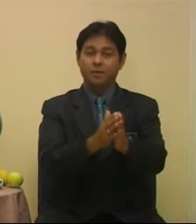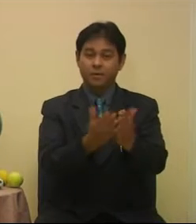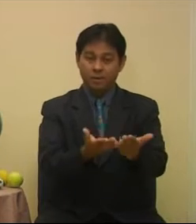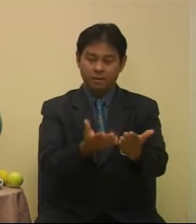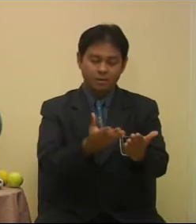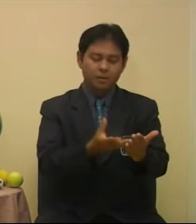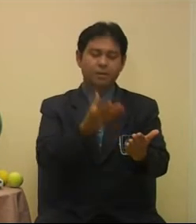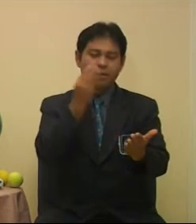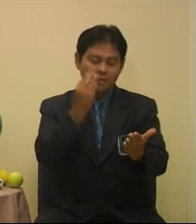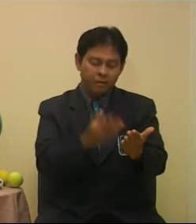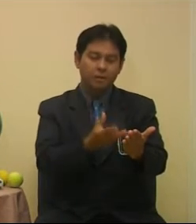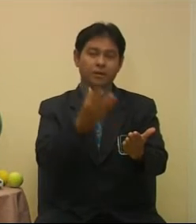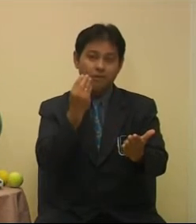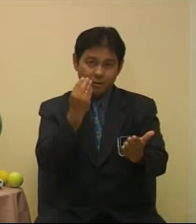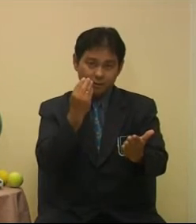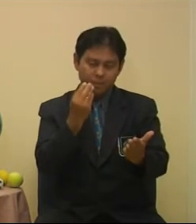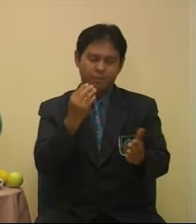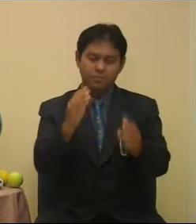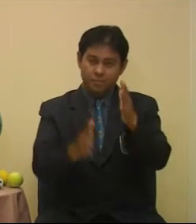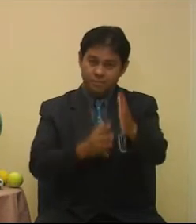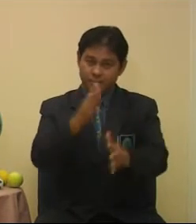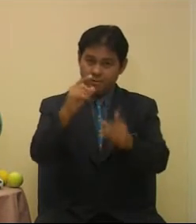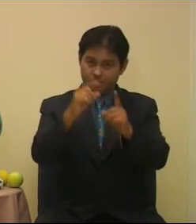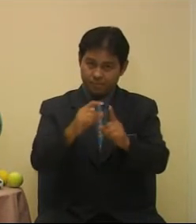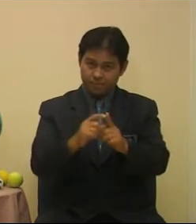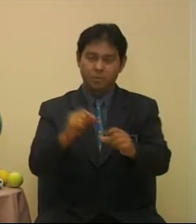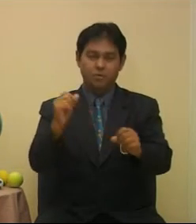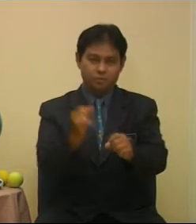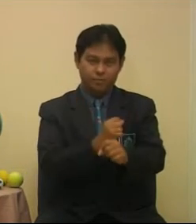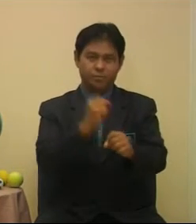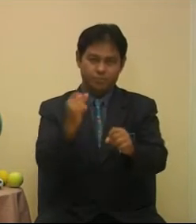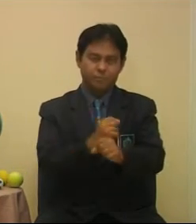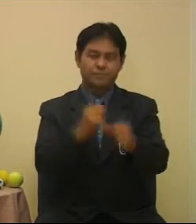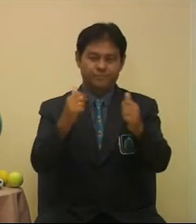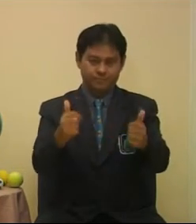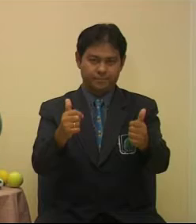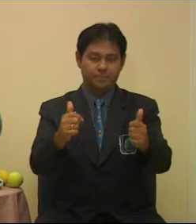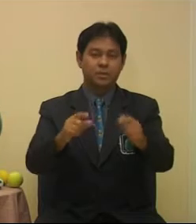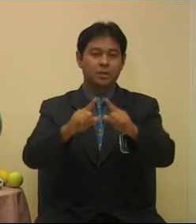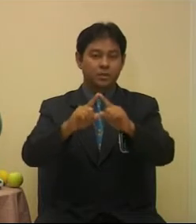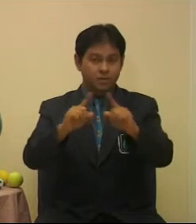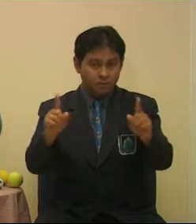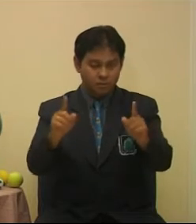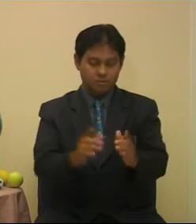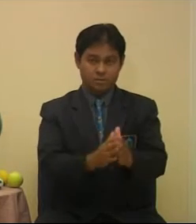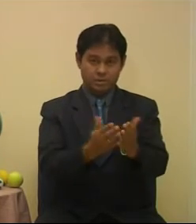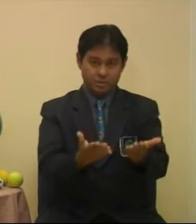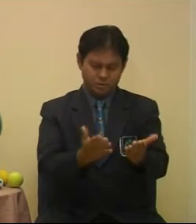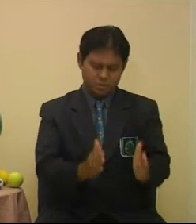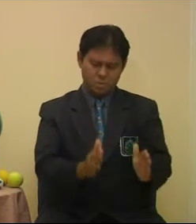าษามือเป็นสิ่งที่ท่านสามารถฝึกฝนด้วยตัวเองได้แต่ท่านจะเห็นการใช้สีหน้าและทิศทางการเคลื่อนไหว